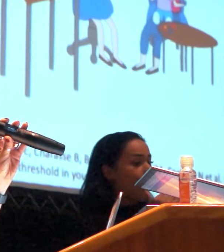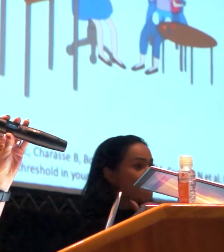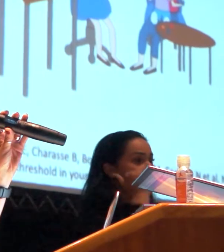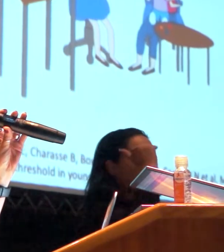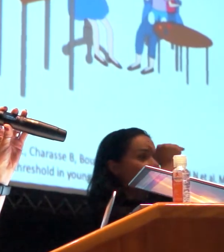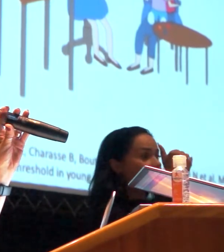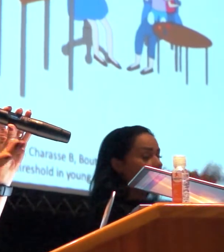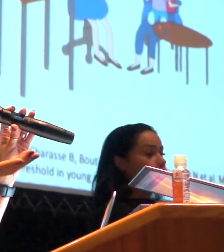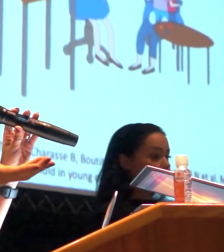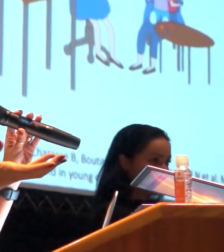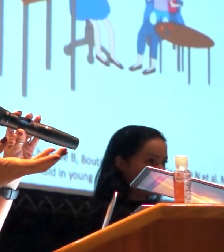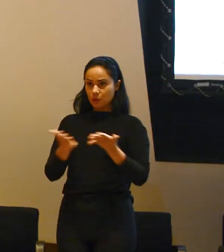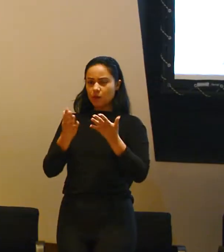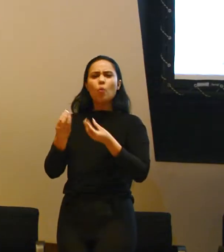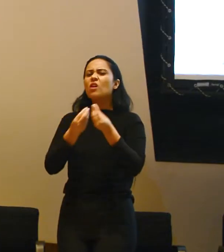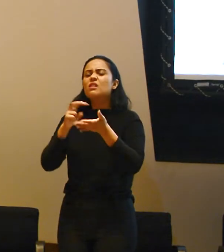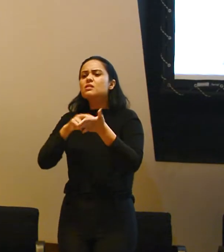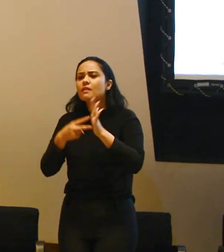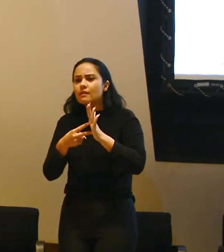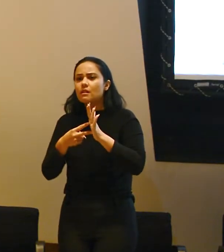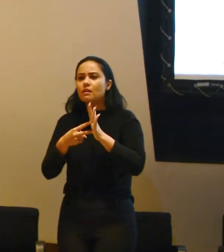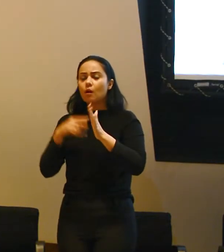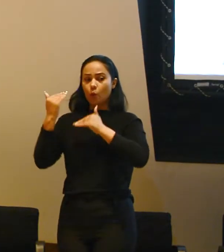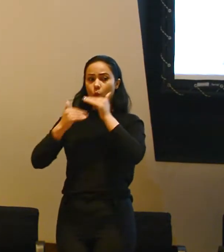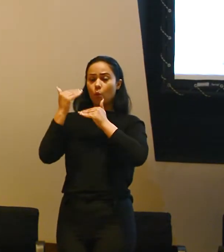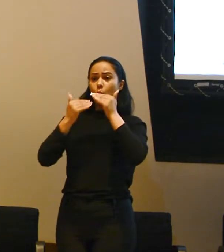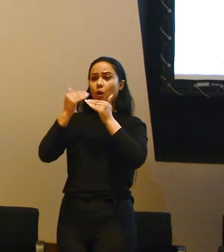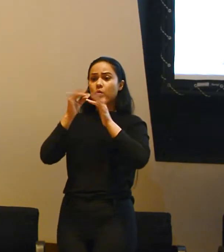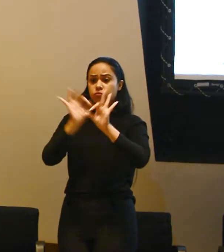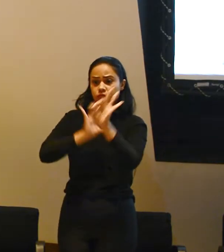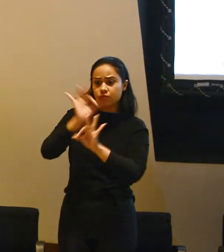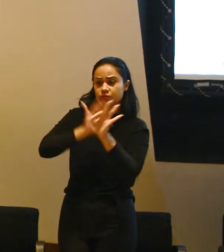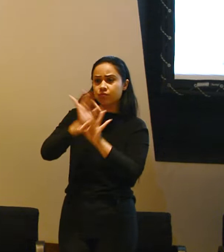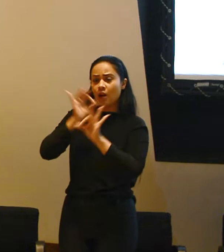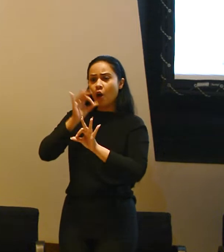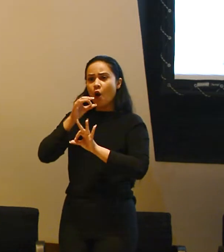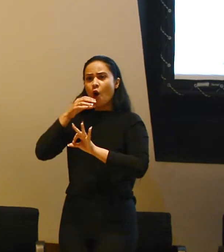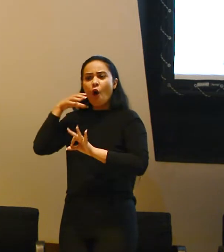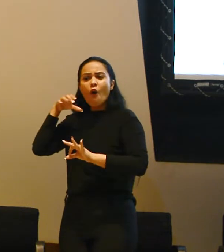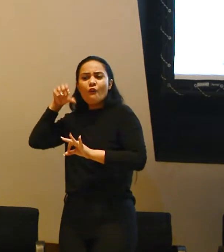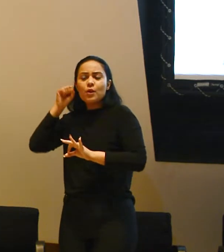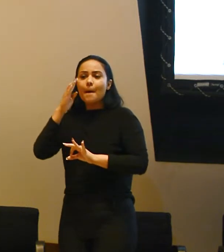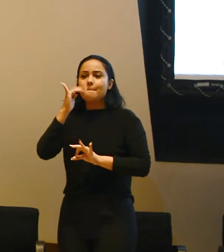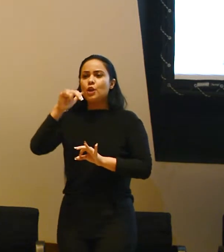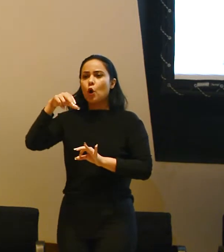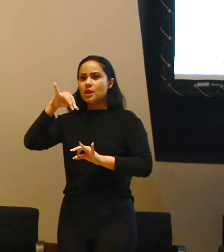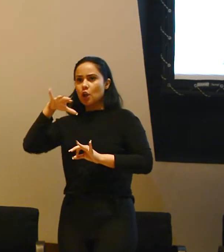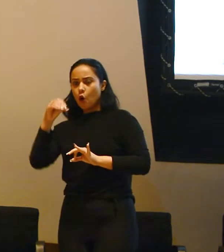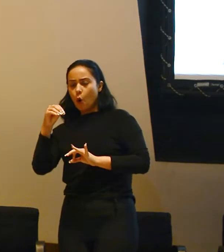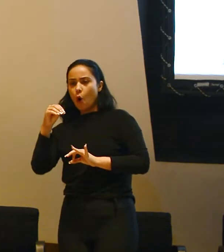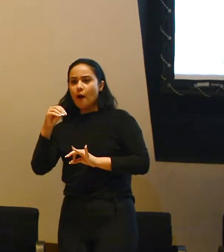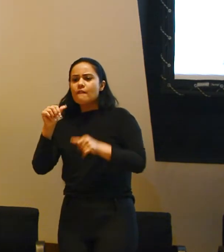estimulação elétrica. O que significa isso? Então, é quando a gente vai programar, né, esse ouvido biônico, fazendo com que o